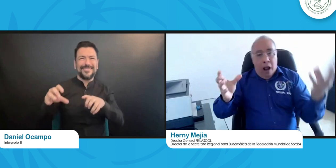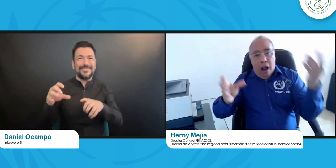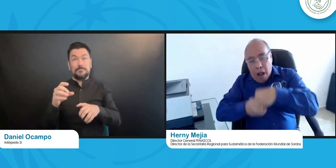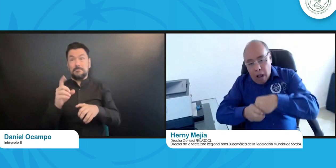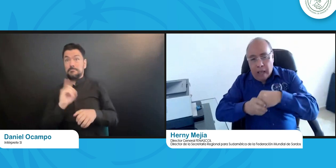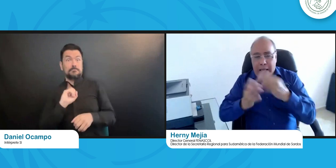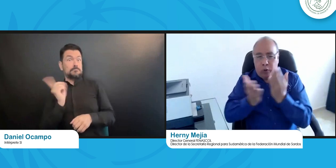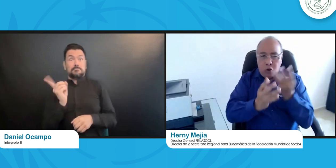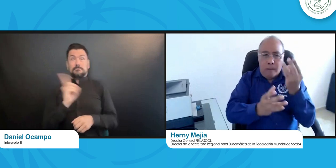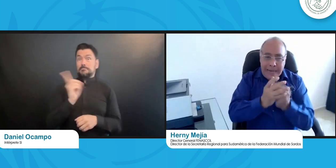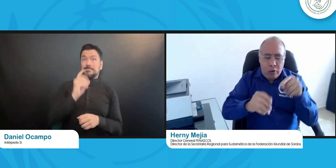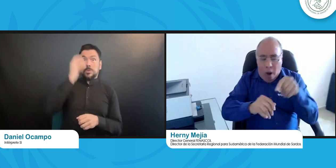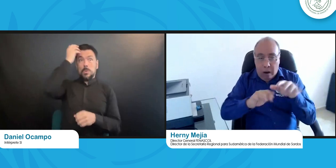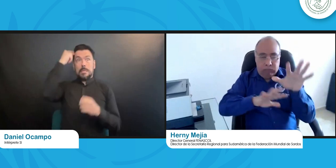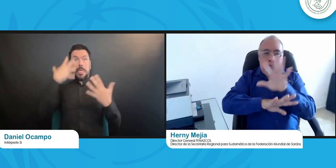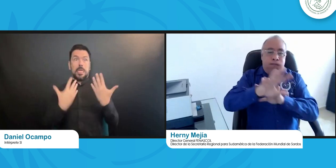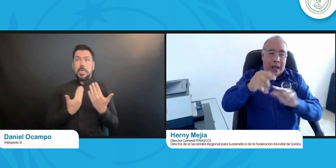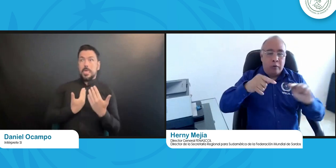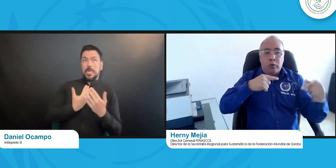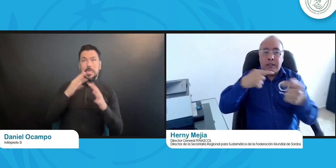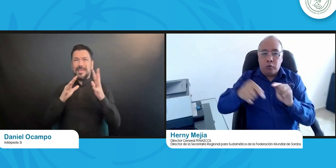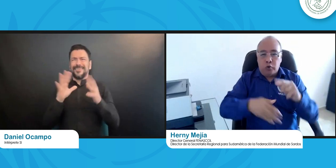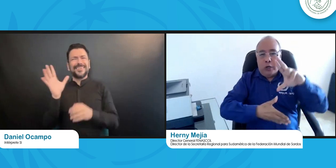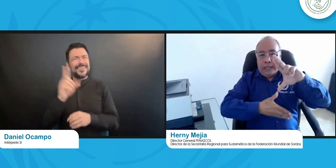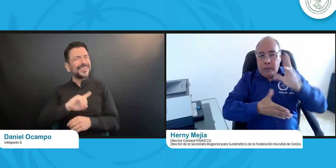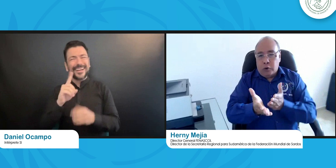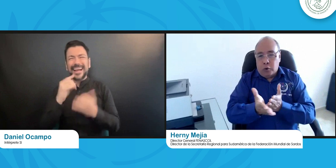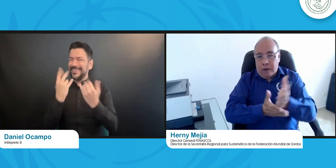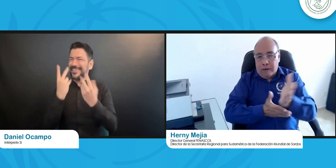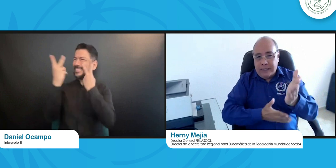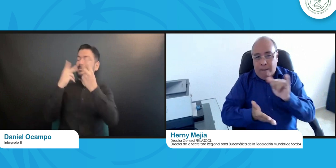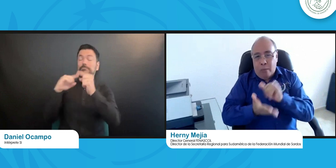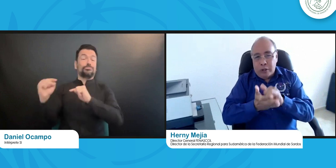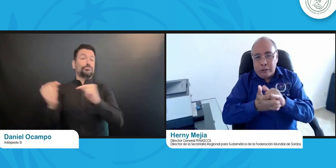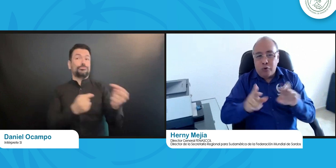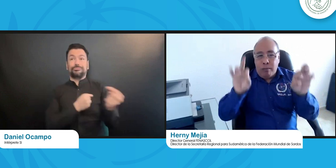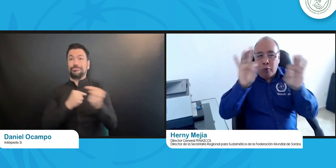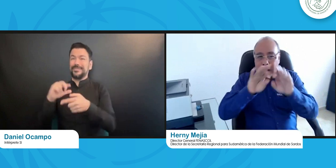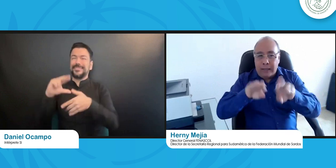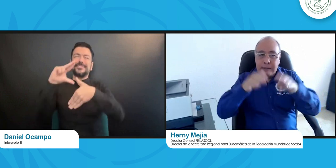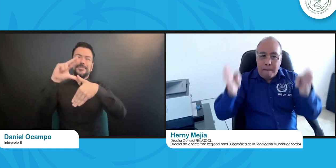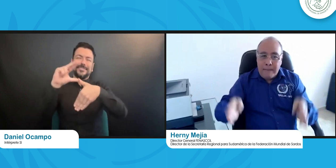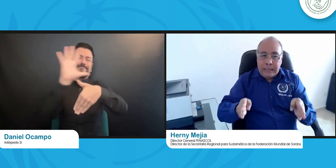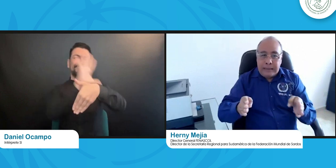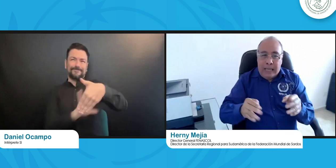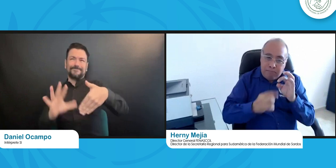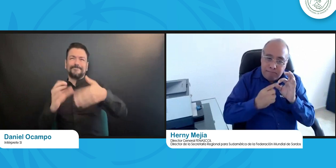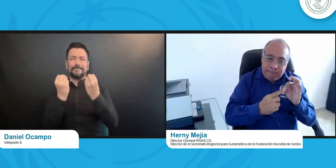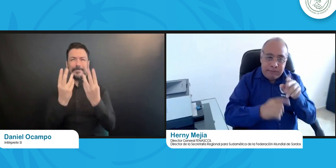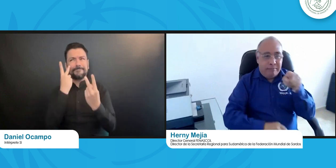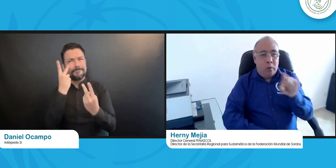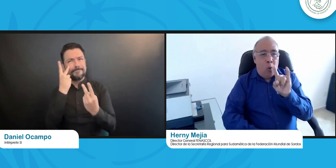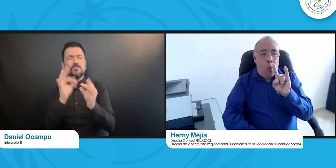piensan que también puede ser o se puede considerar como una educación segregadora. Y eso pasa en Latinoamérica